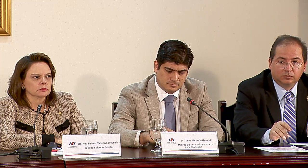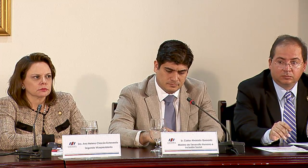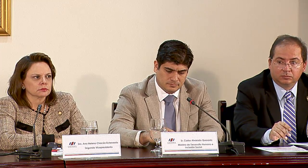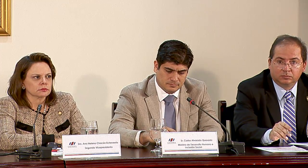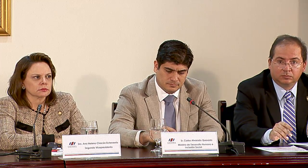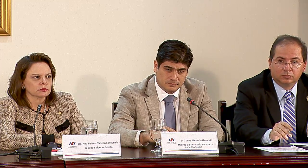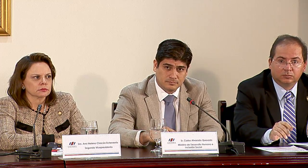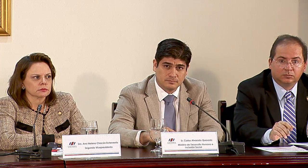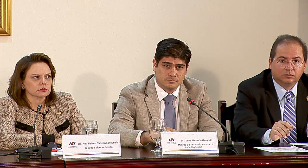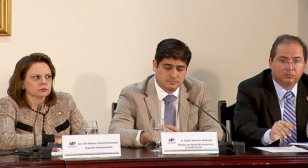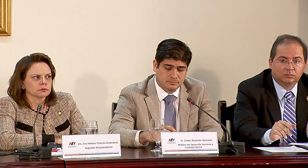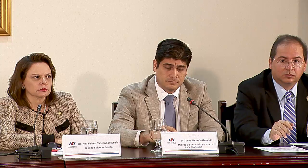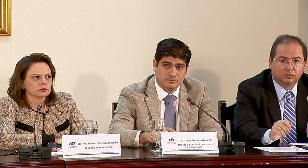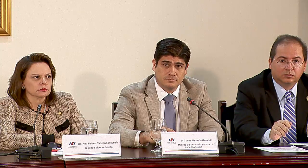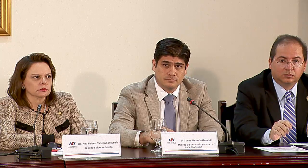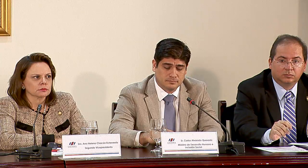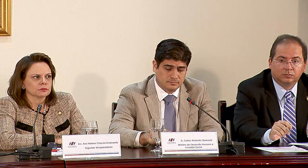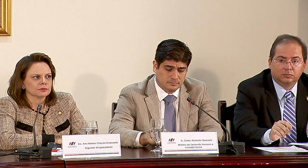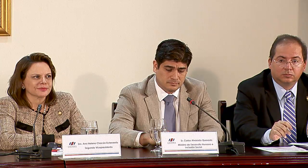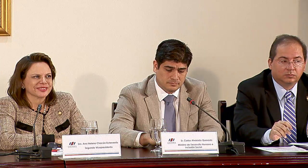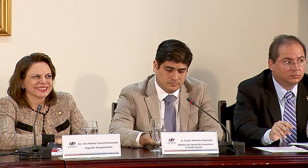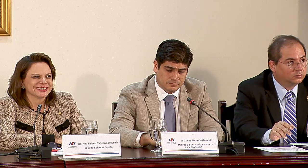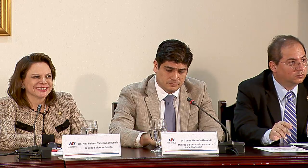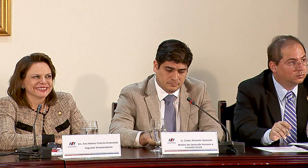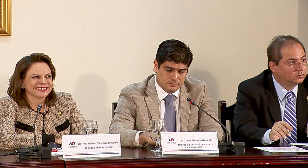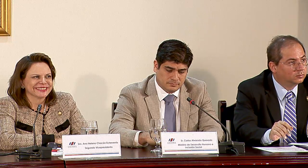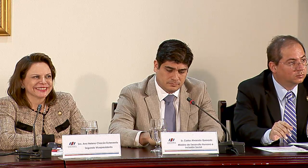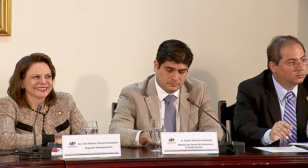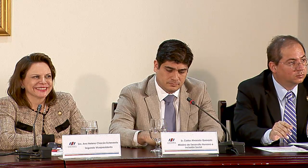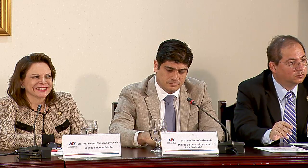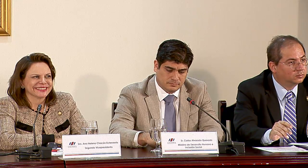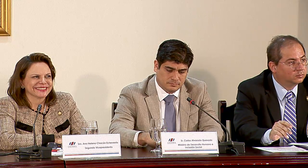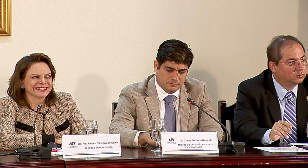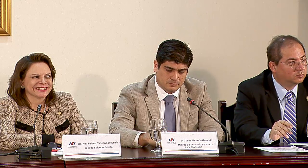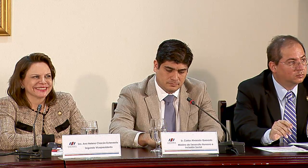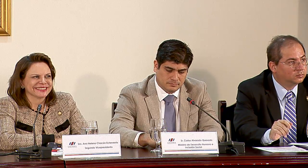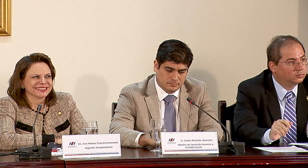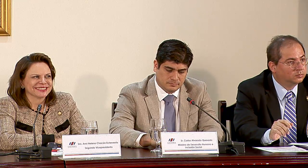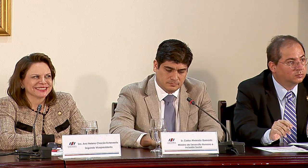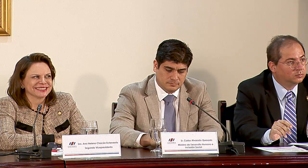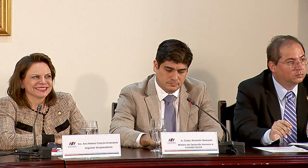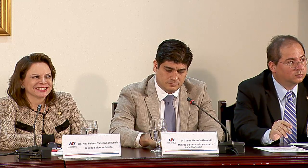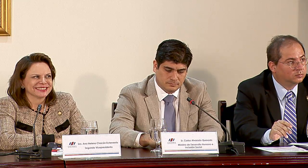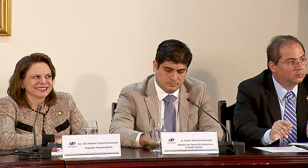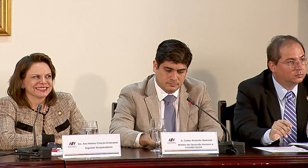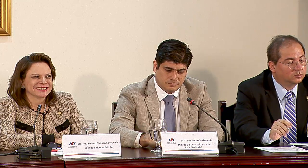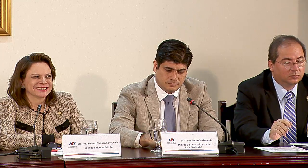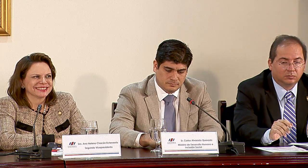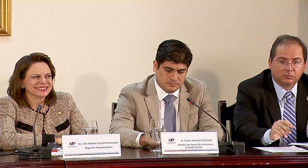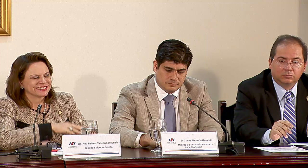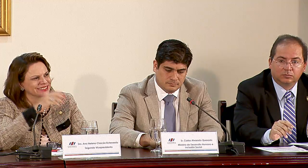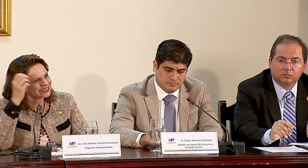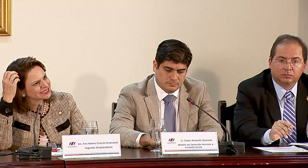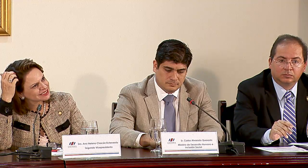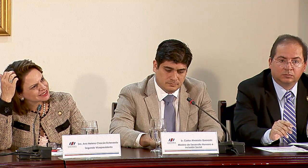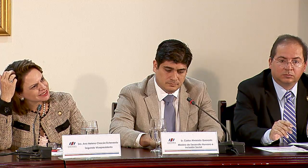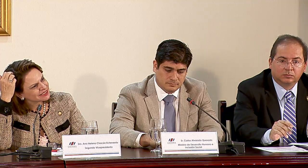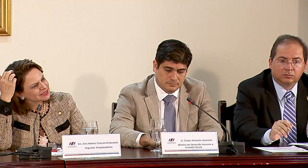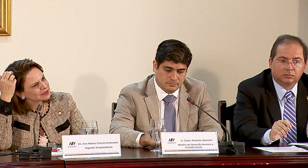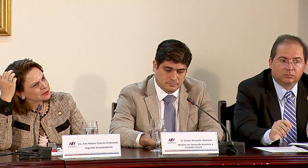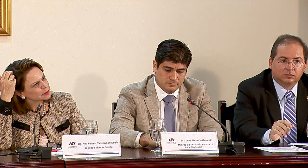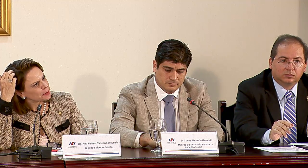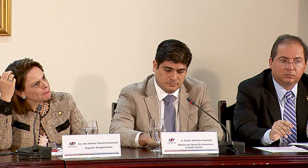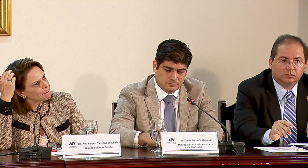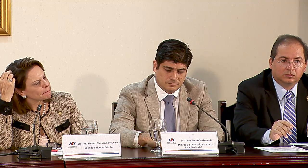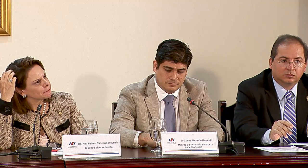Don Carlos, don Gerardo, discúlpeme, y doña Carmen, por favor. Sobre este